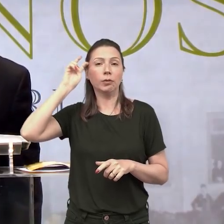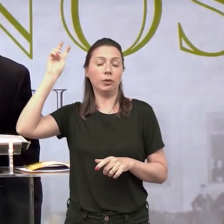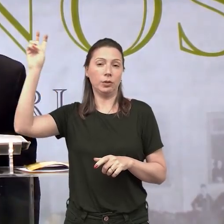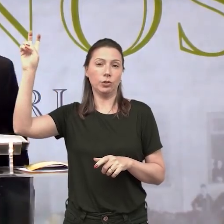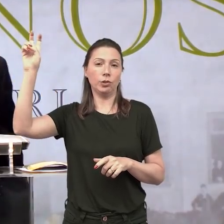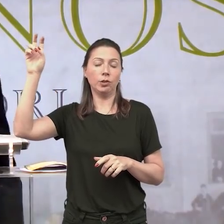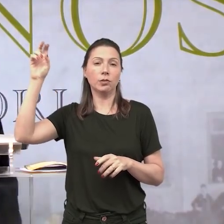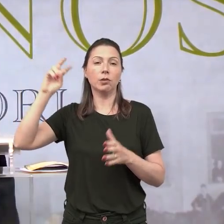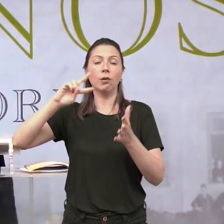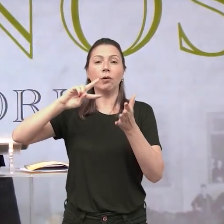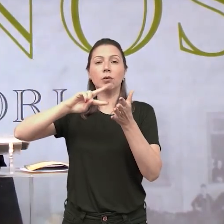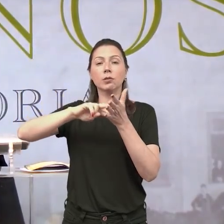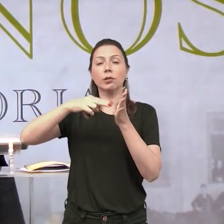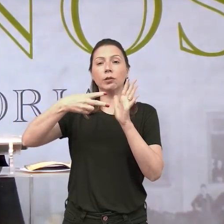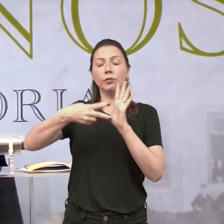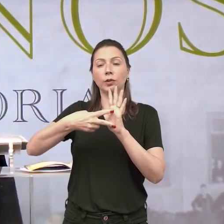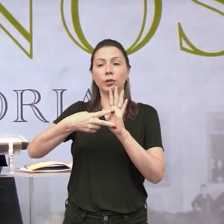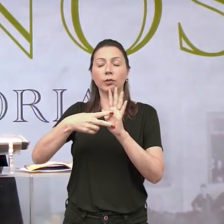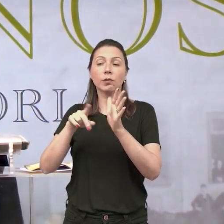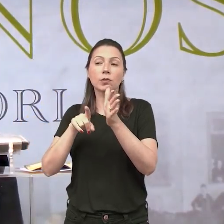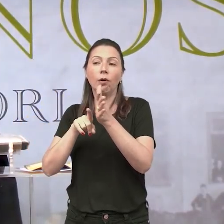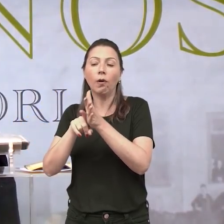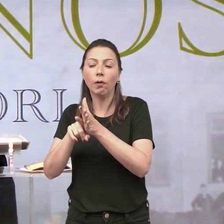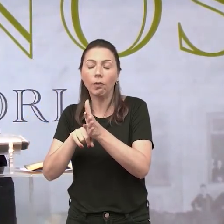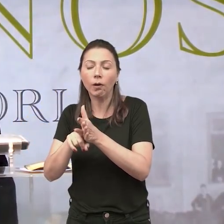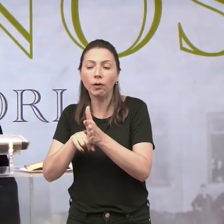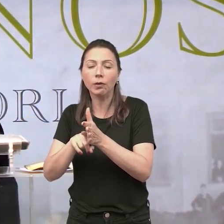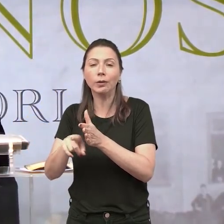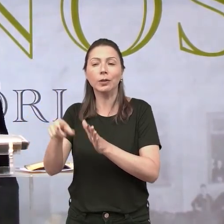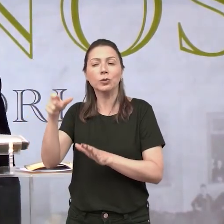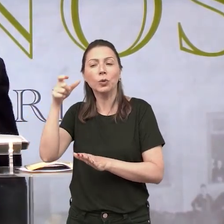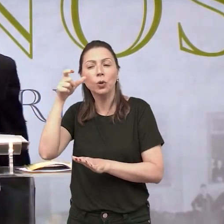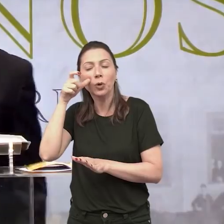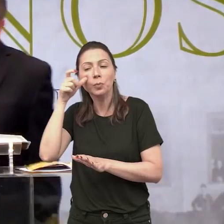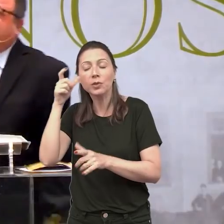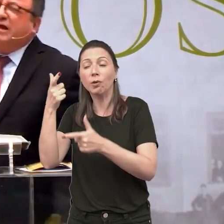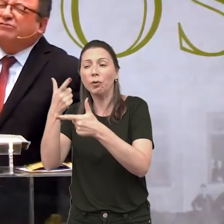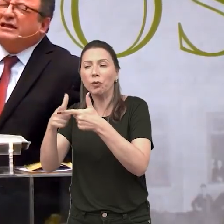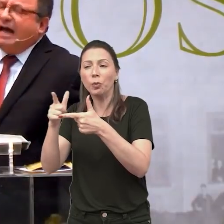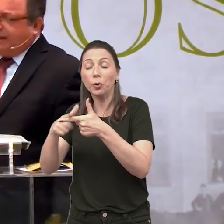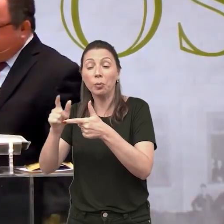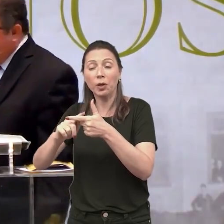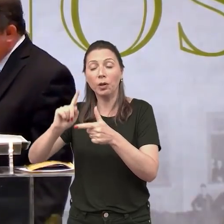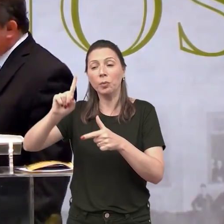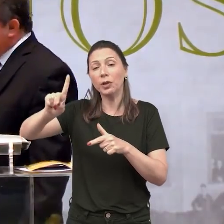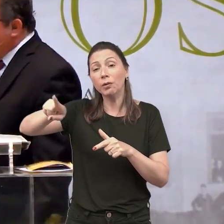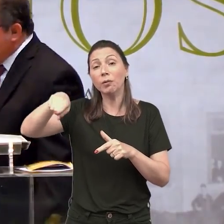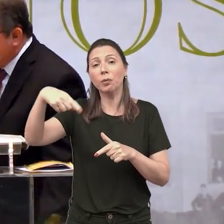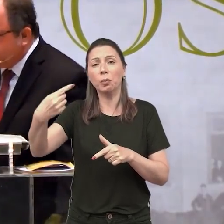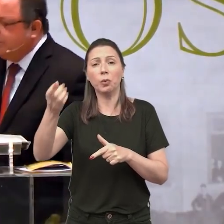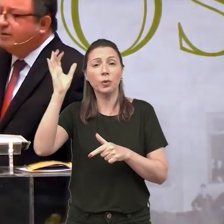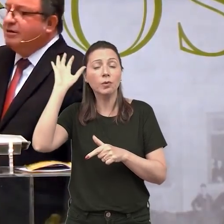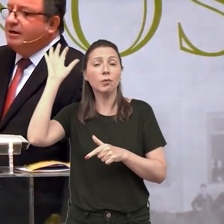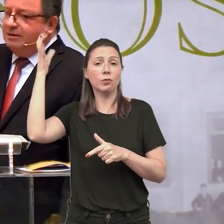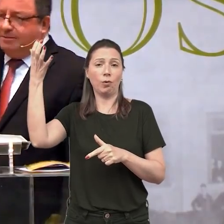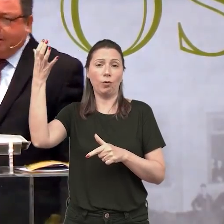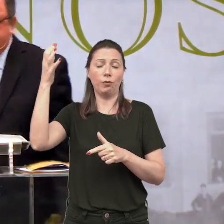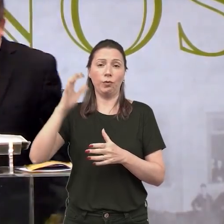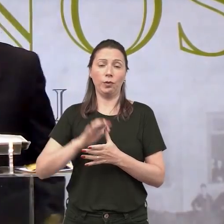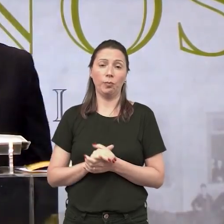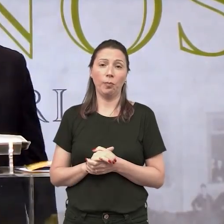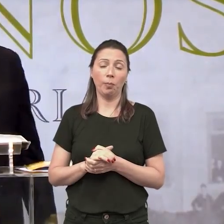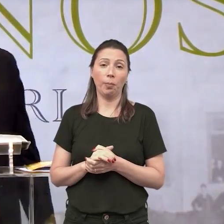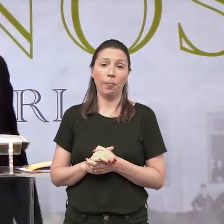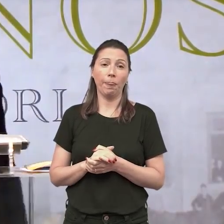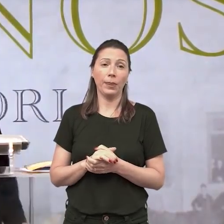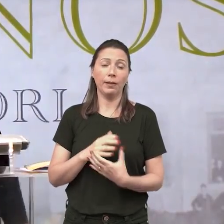As decisões. Então veja bem, gente, Deus não está aqui estabelecendo que para